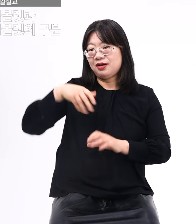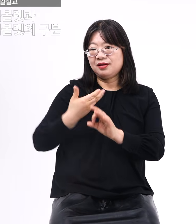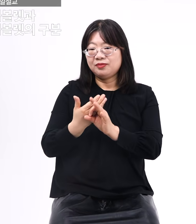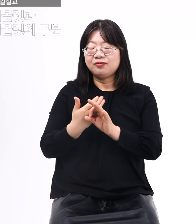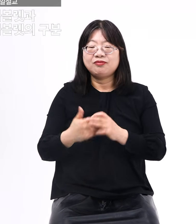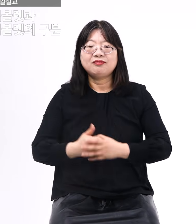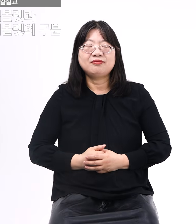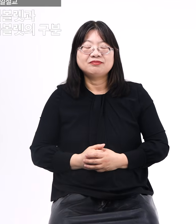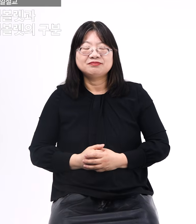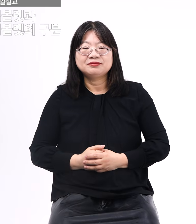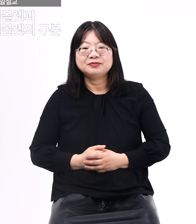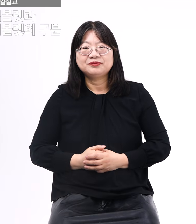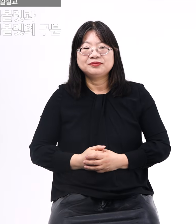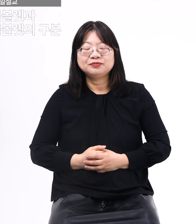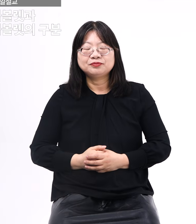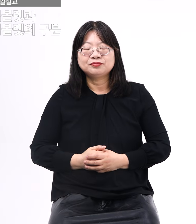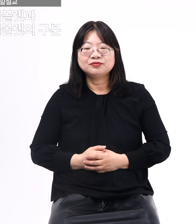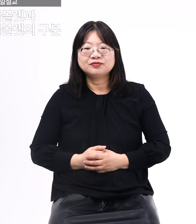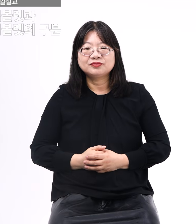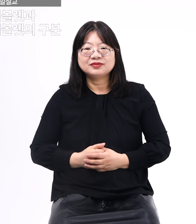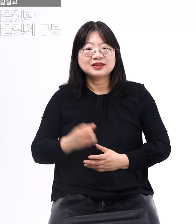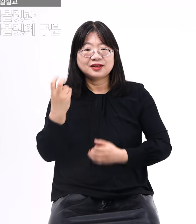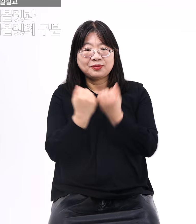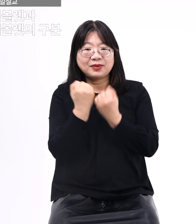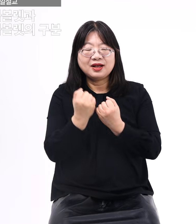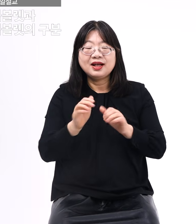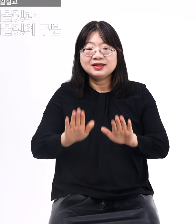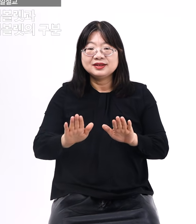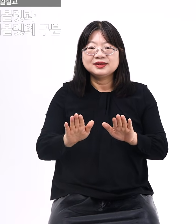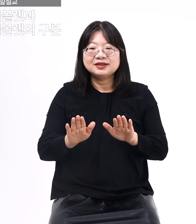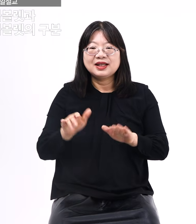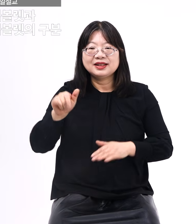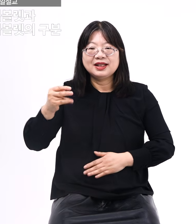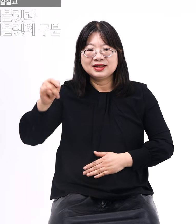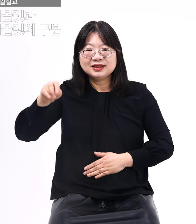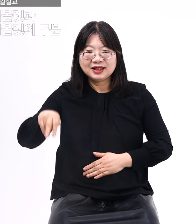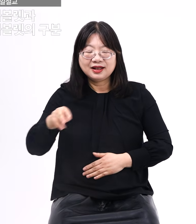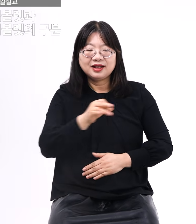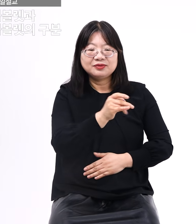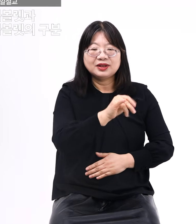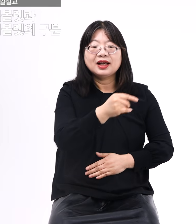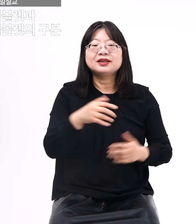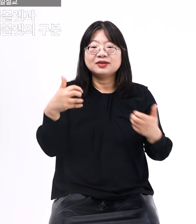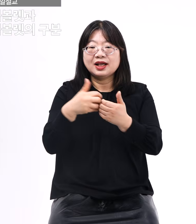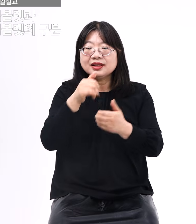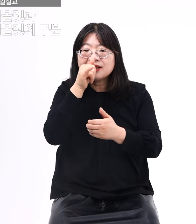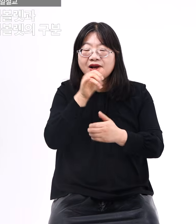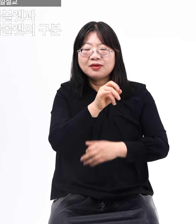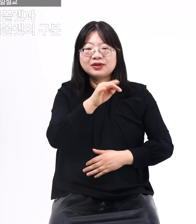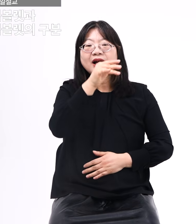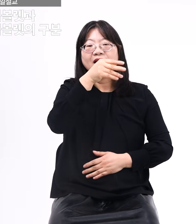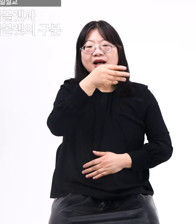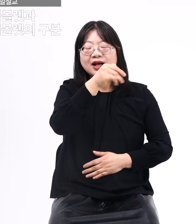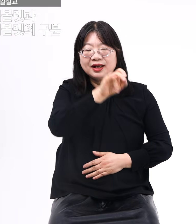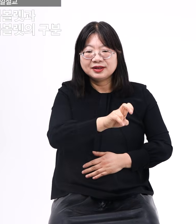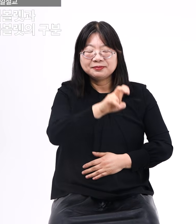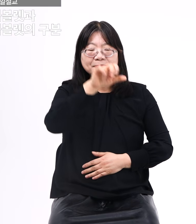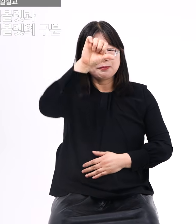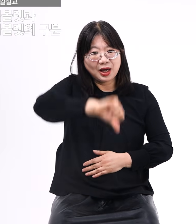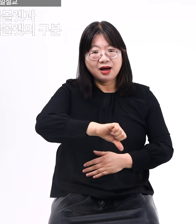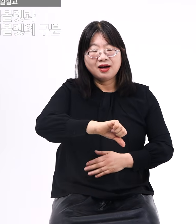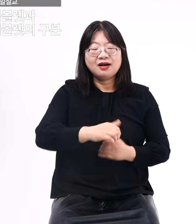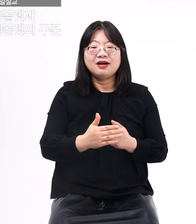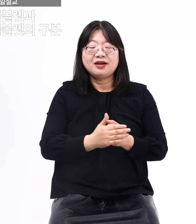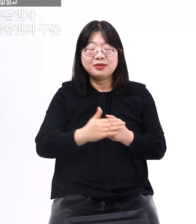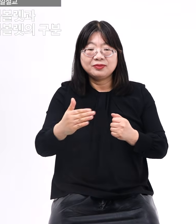자, 무슨 얘기냐 하면 둘이 이제 붙었어요. 근데 에브라임이 참패를 합니다.